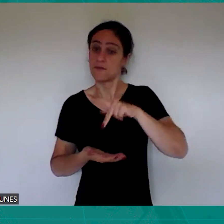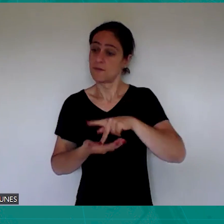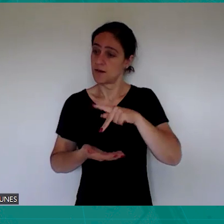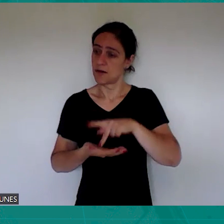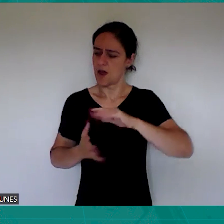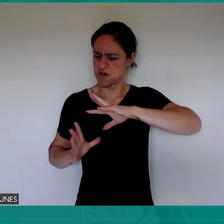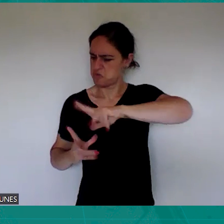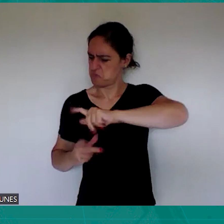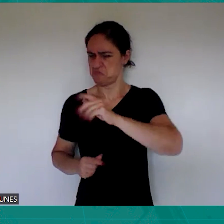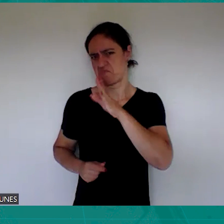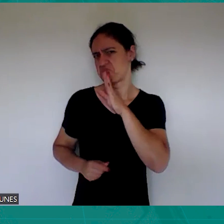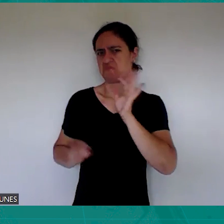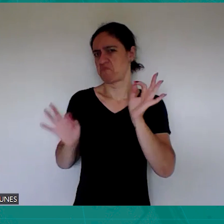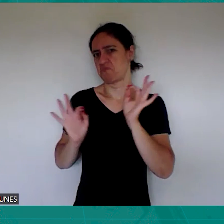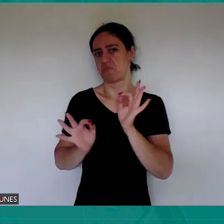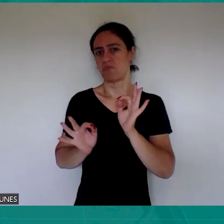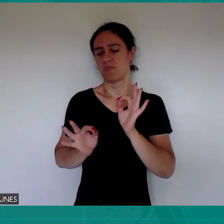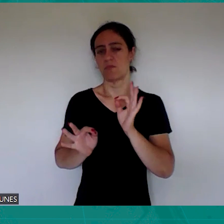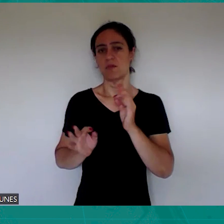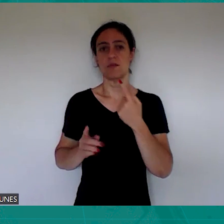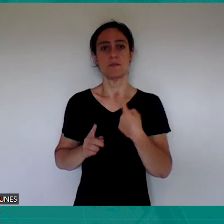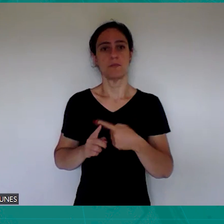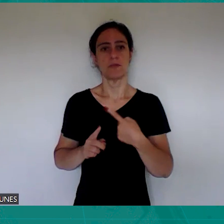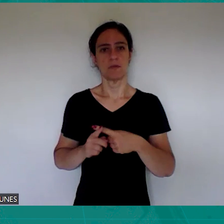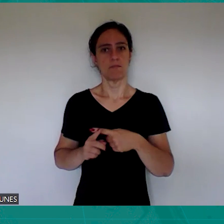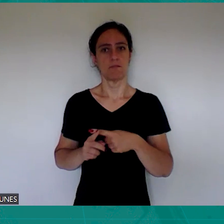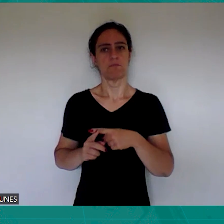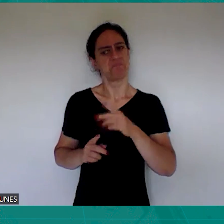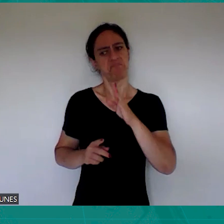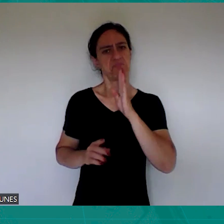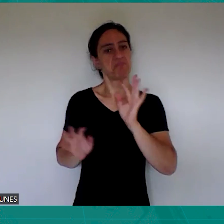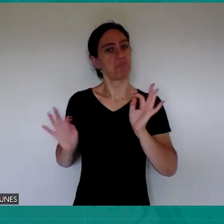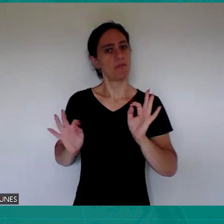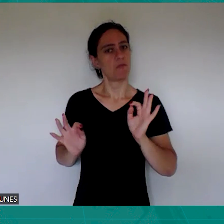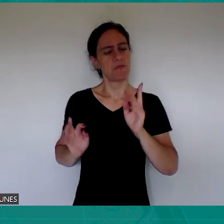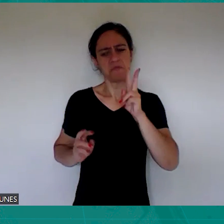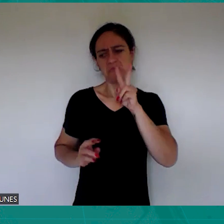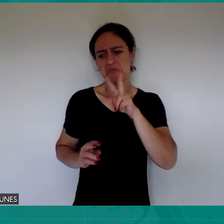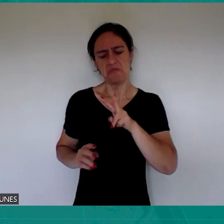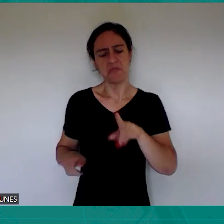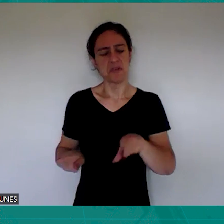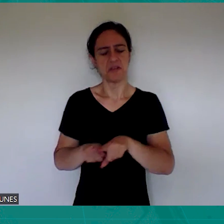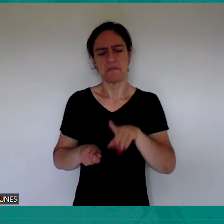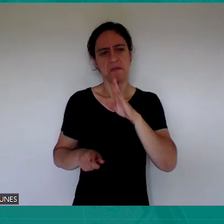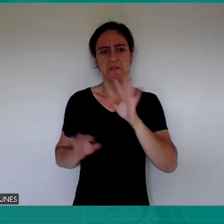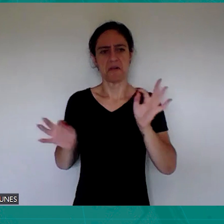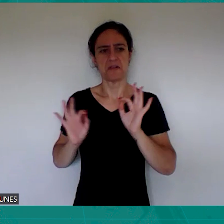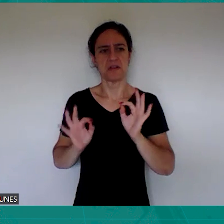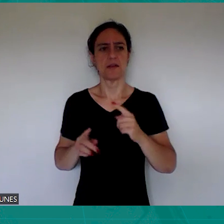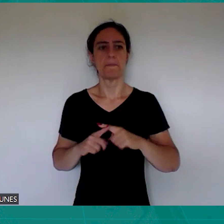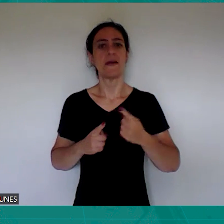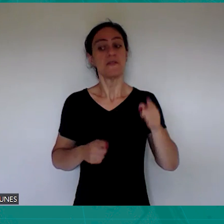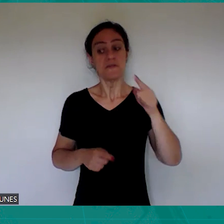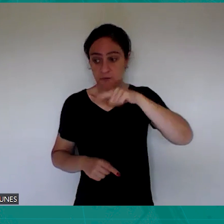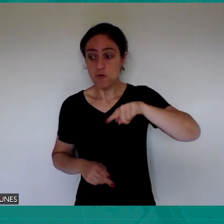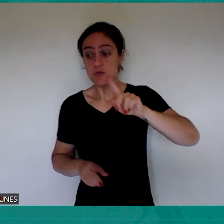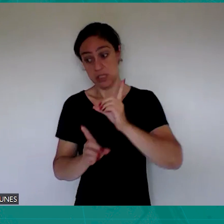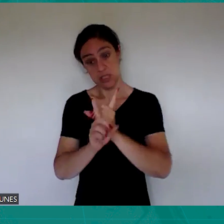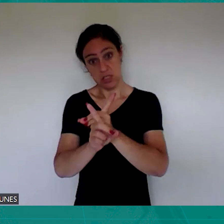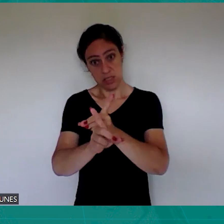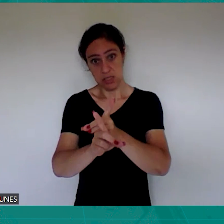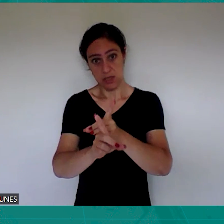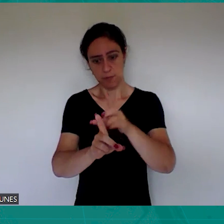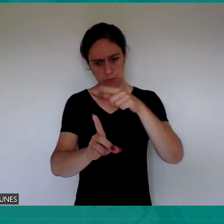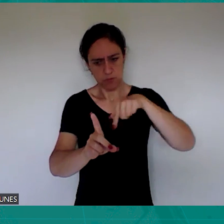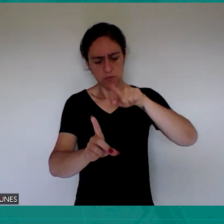conhece, né, porque não o conhece, né, não o vê, nem o conhece. Mas vós o conheceis.